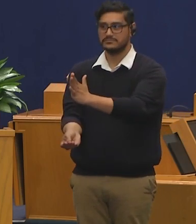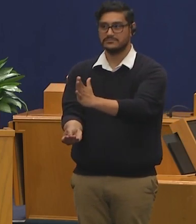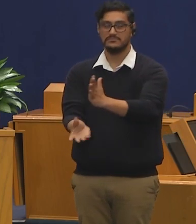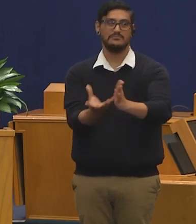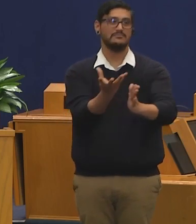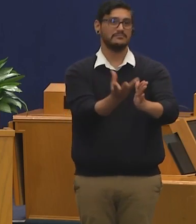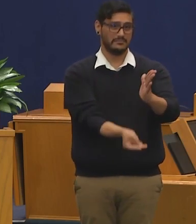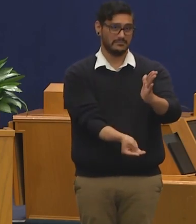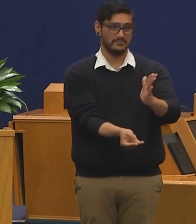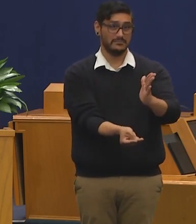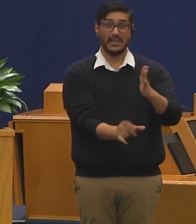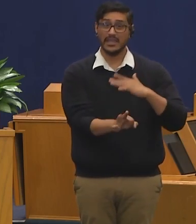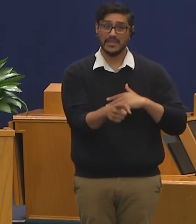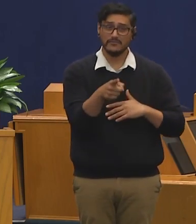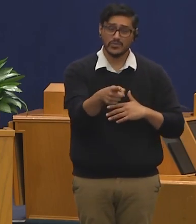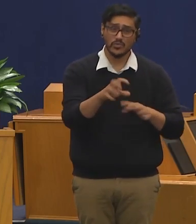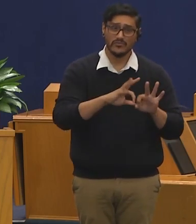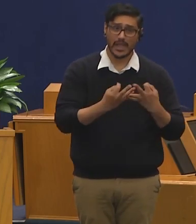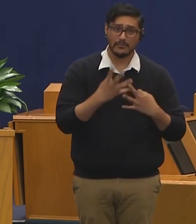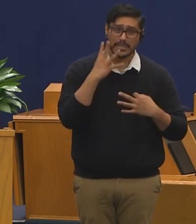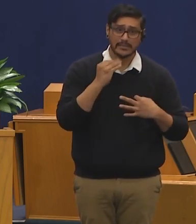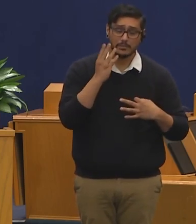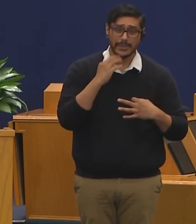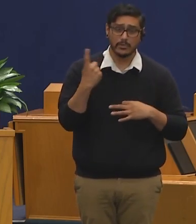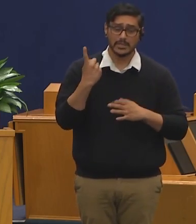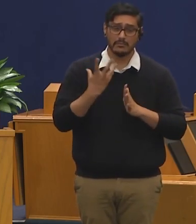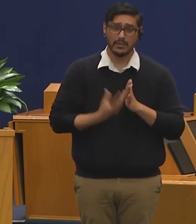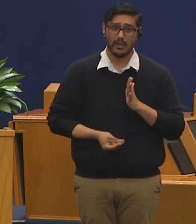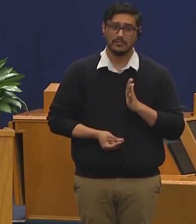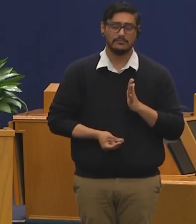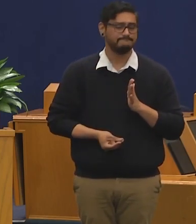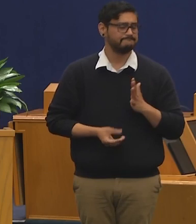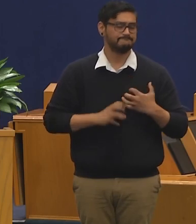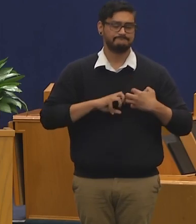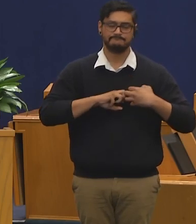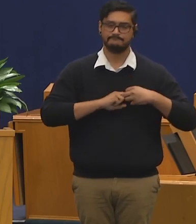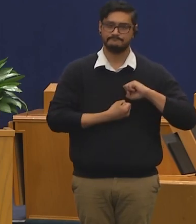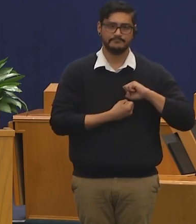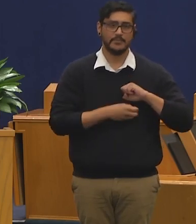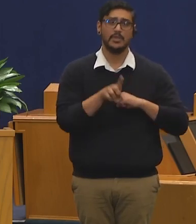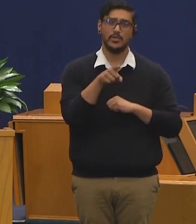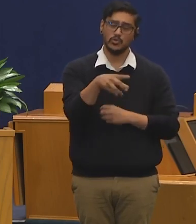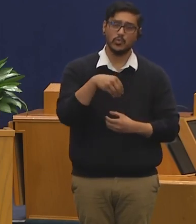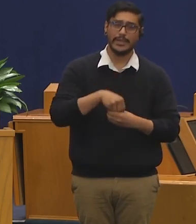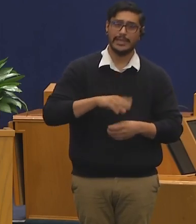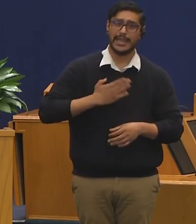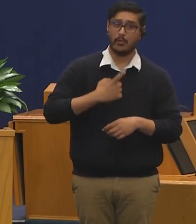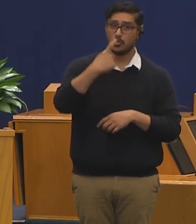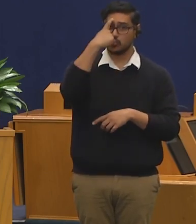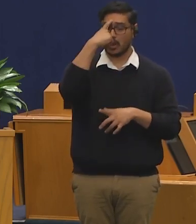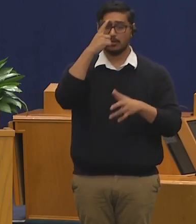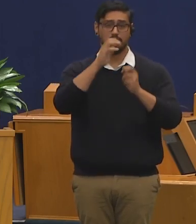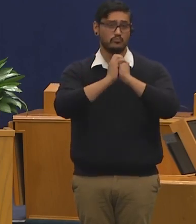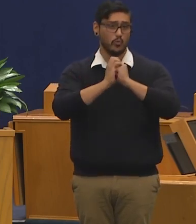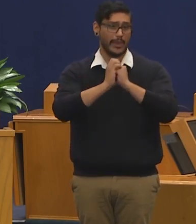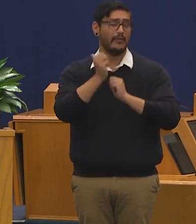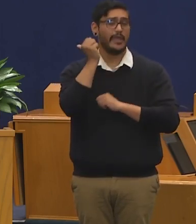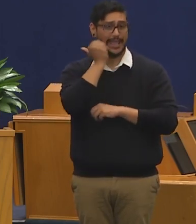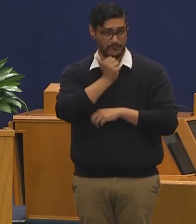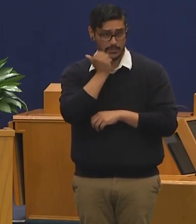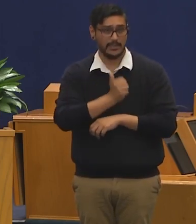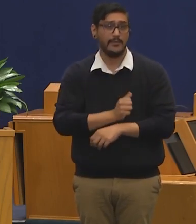seres queridos, lo sentimos mucho. Estas son nuestros pensamientos y oraciones todos los días.